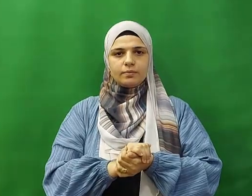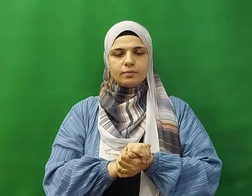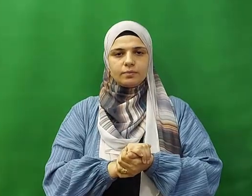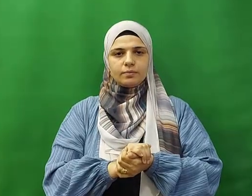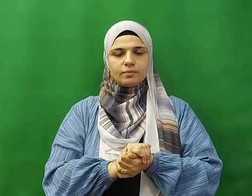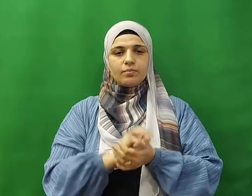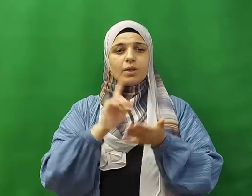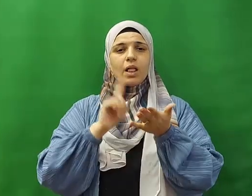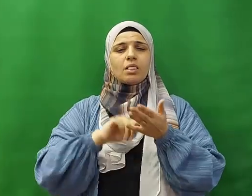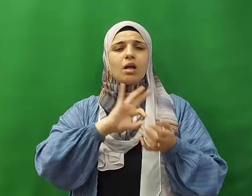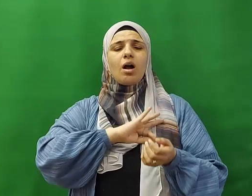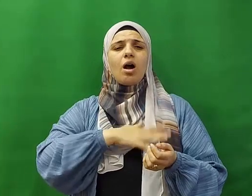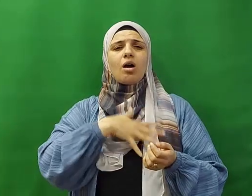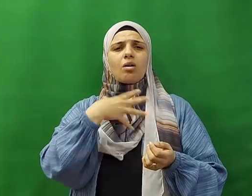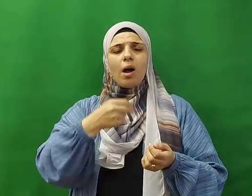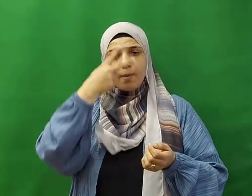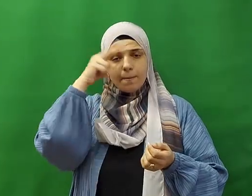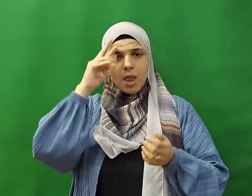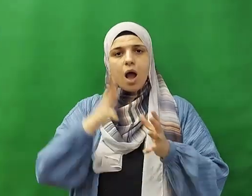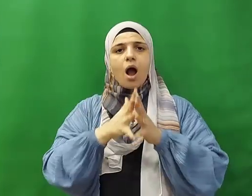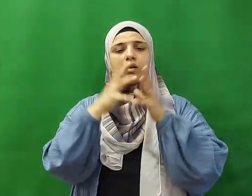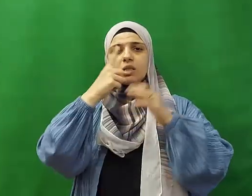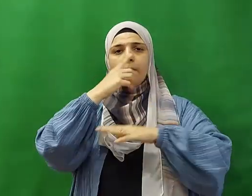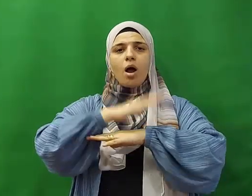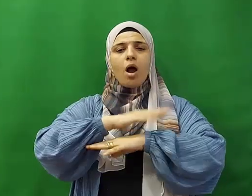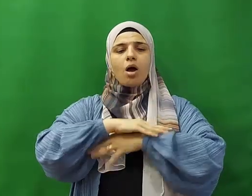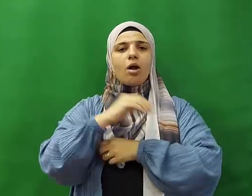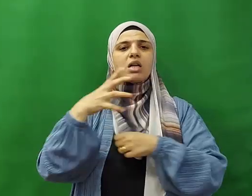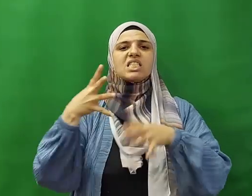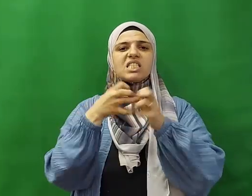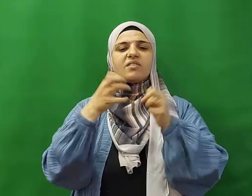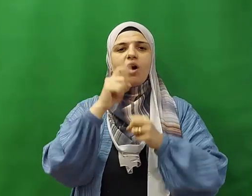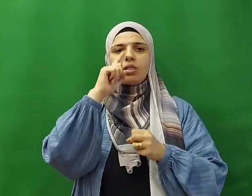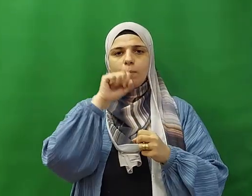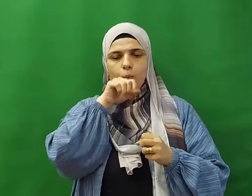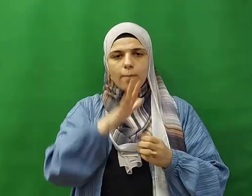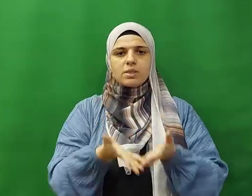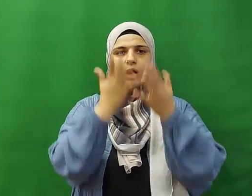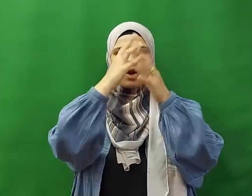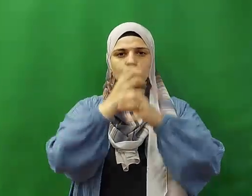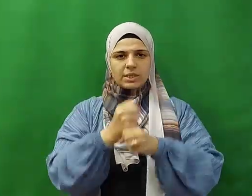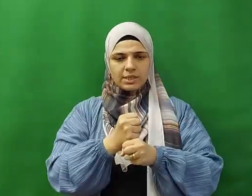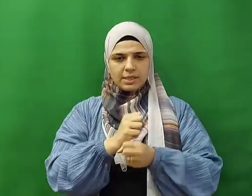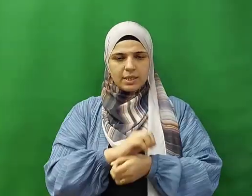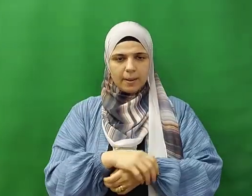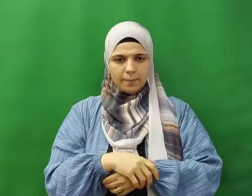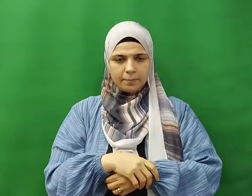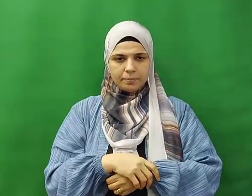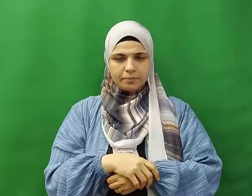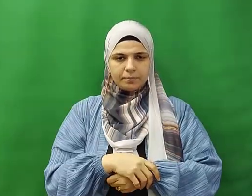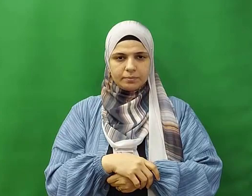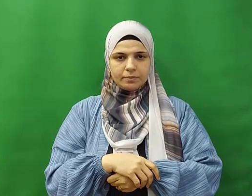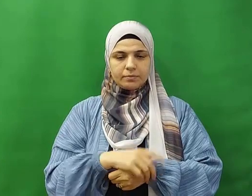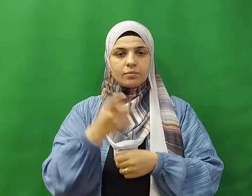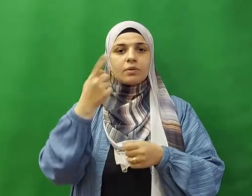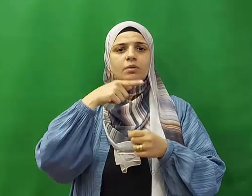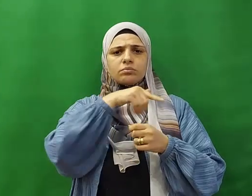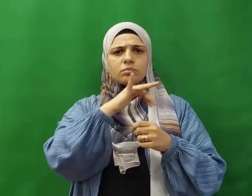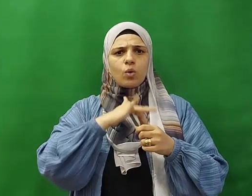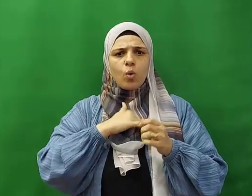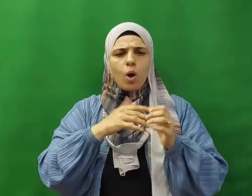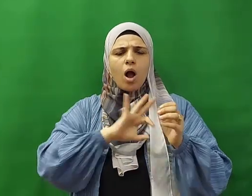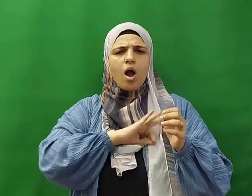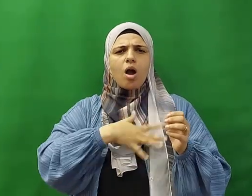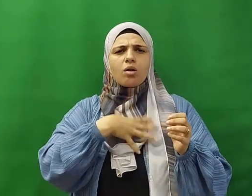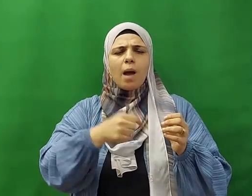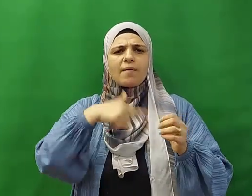وبعد. فإن الرحمة من عظيم الأخلاق التي تحلى بها نبينا محمد صلى الله عليه وسلم،